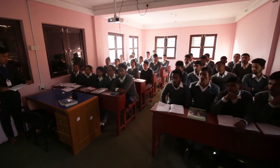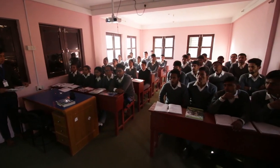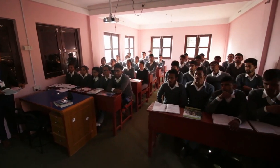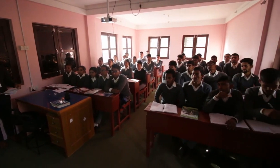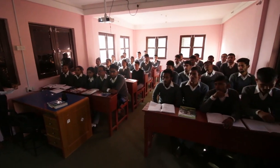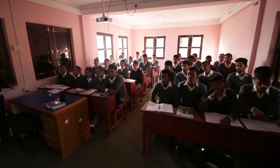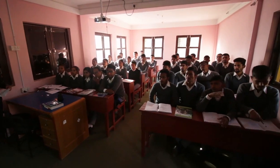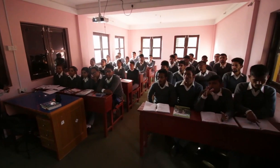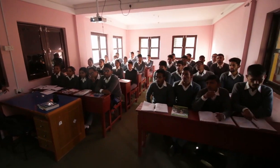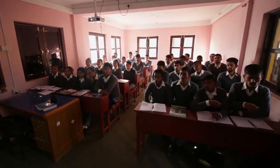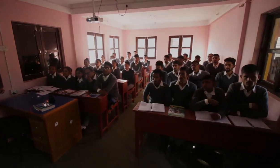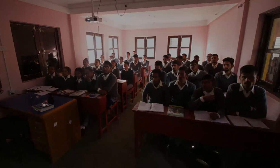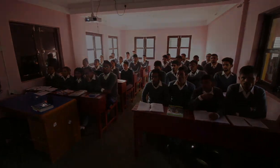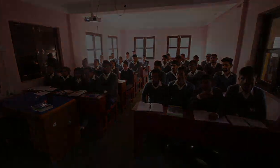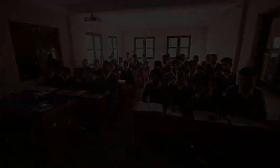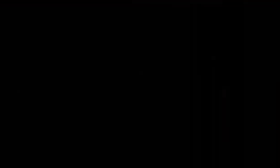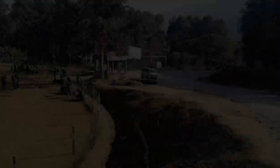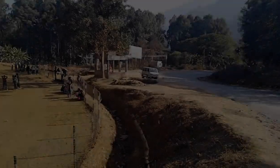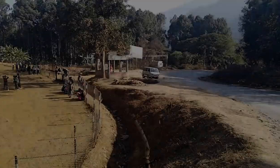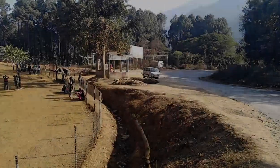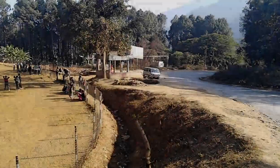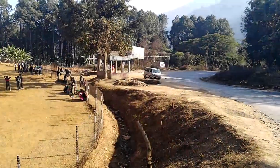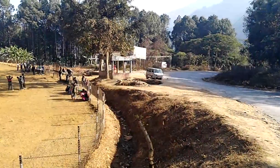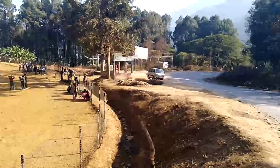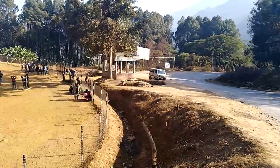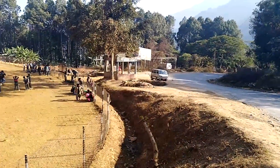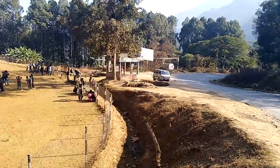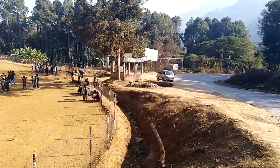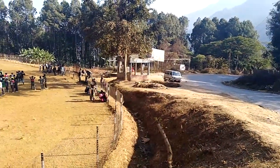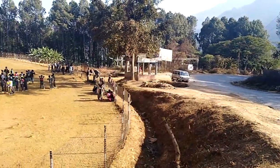यस्ता व्यक्तिहरूलाई शिक्षित बनाउन जरुरी छ।